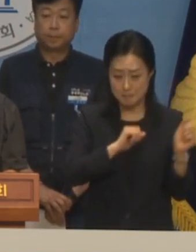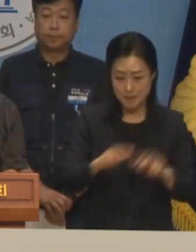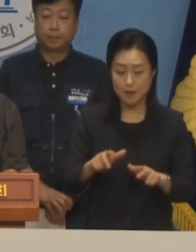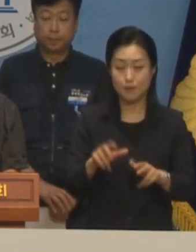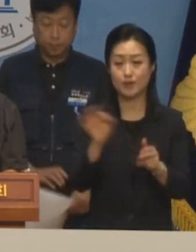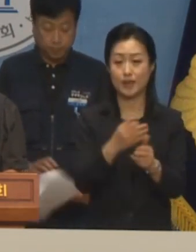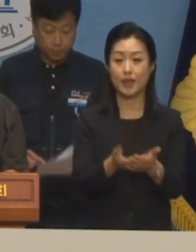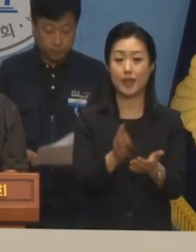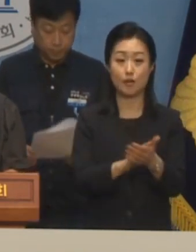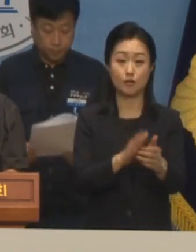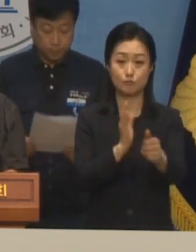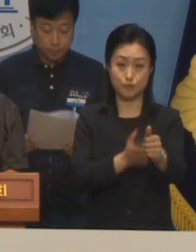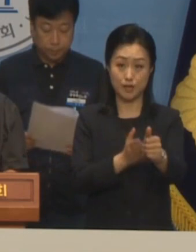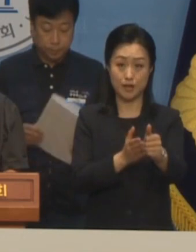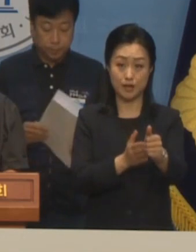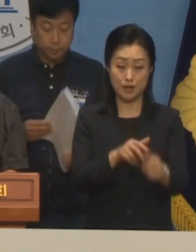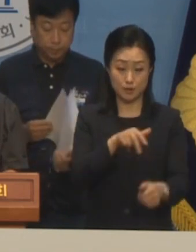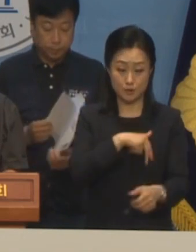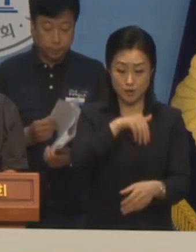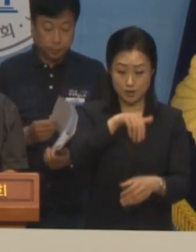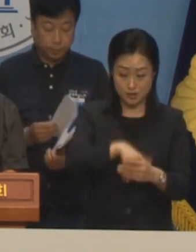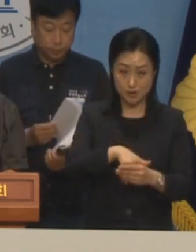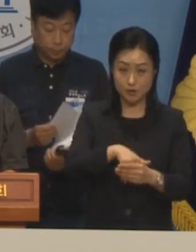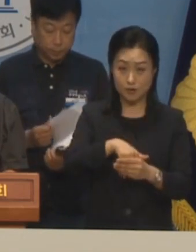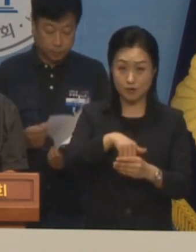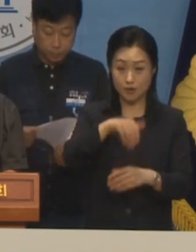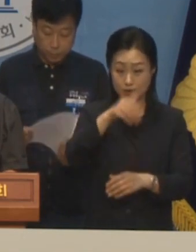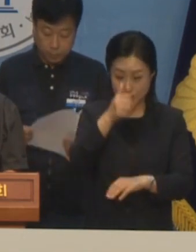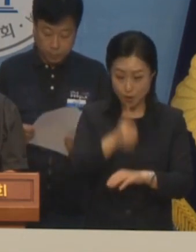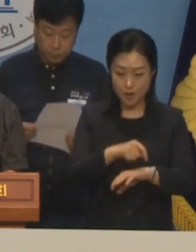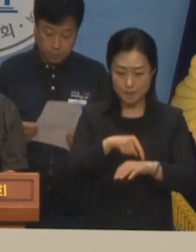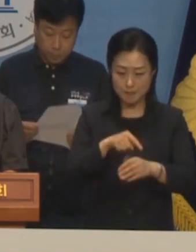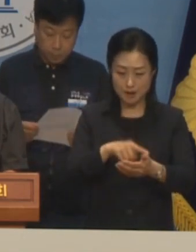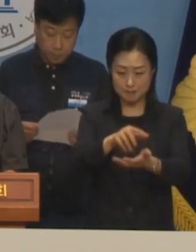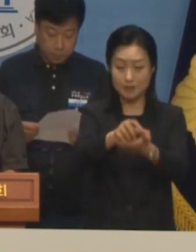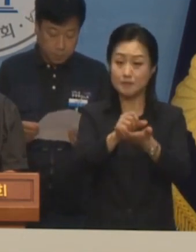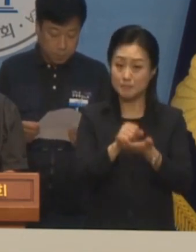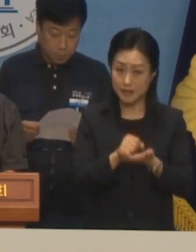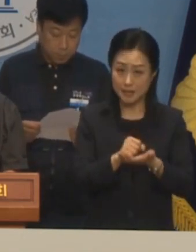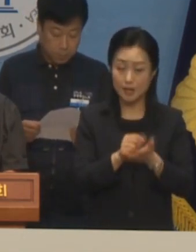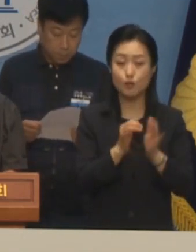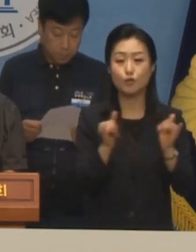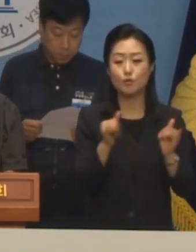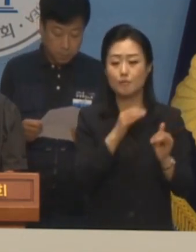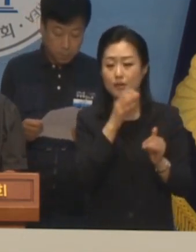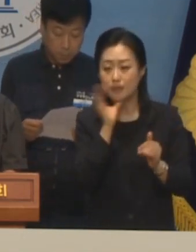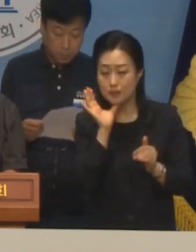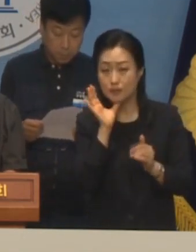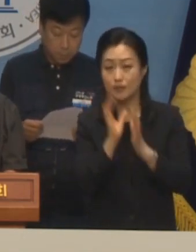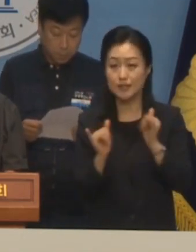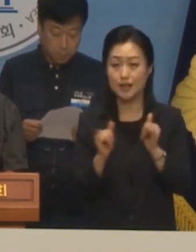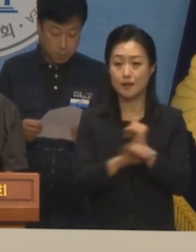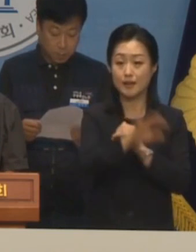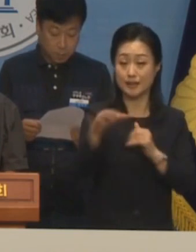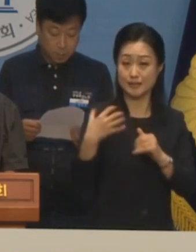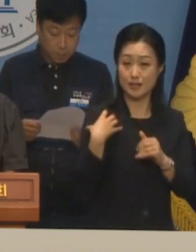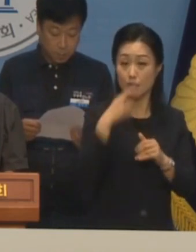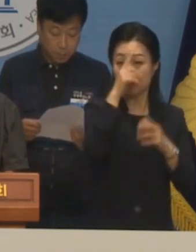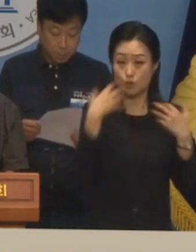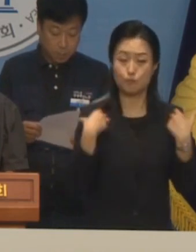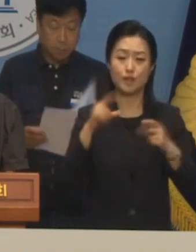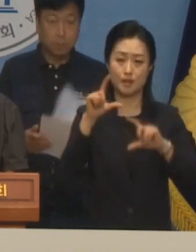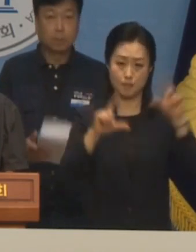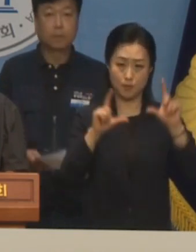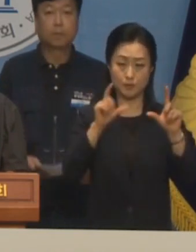합니다. 그것이 바로 총선 민심을 수용하는 일이자 전 국민의 노후를 책임지기 위한 정부의 최소한의